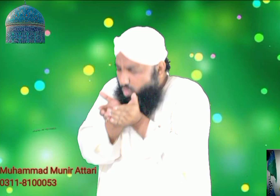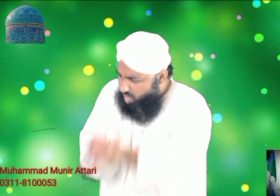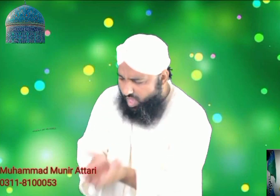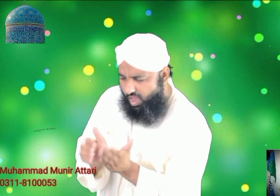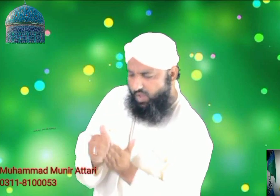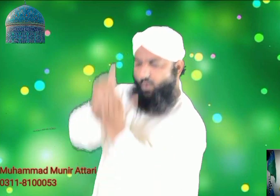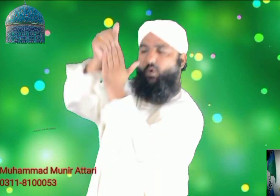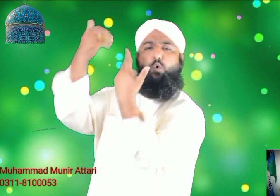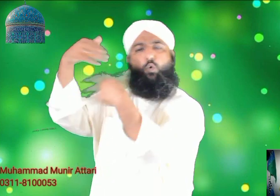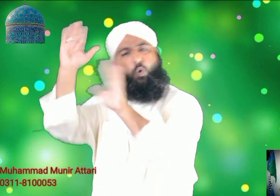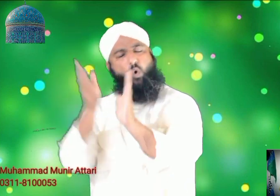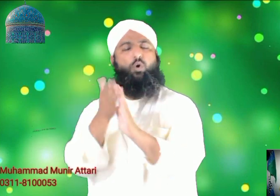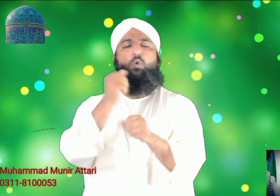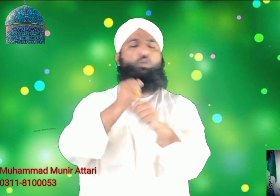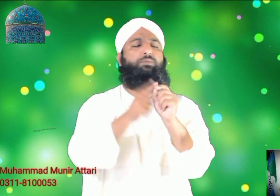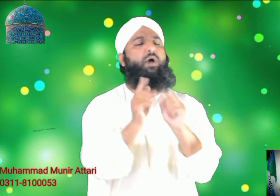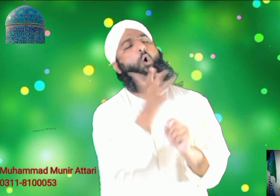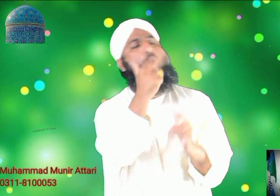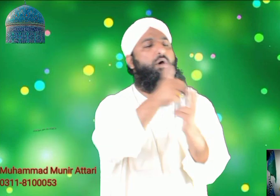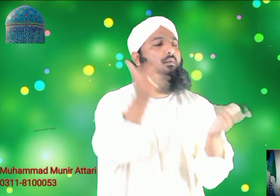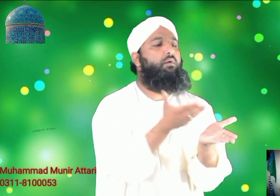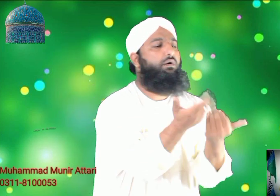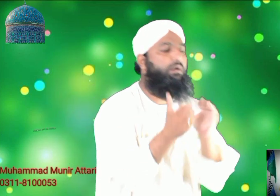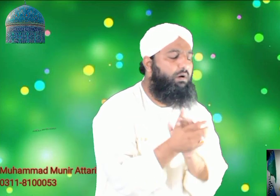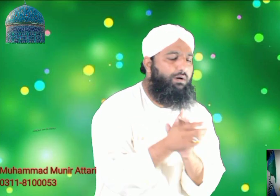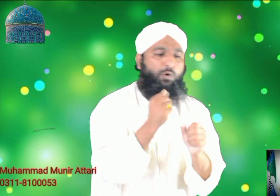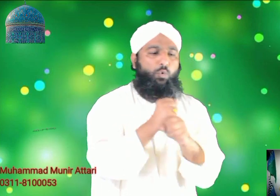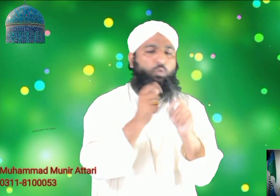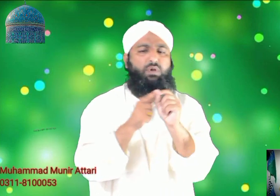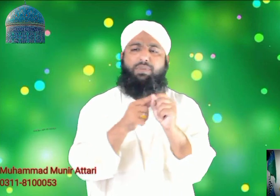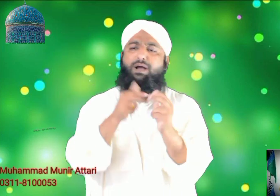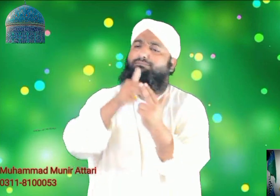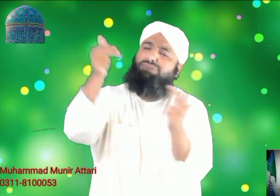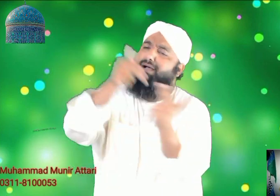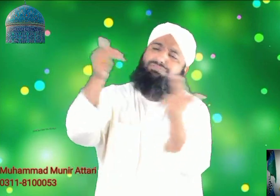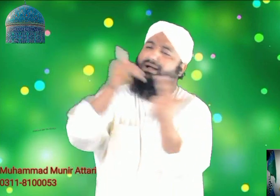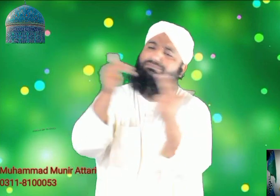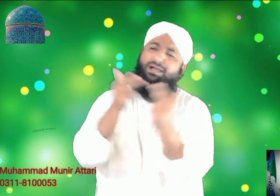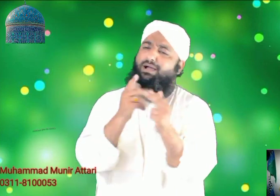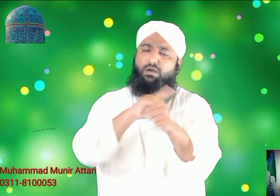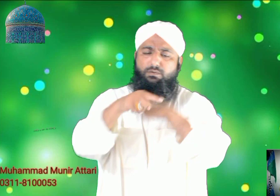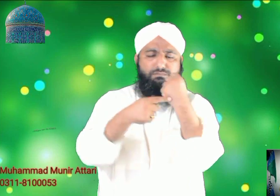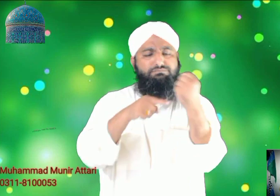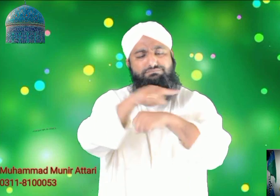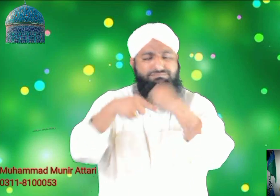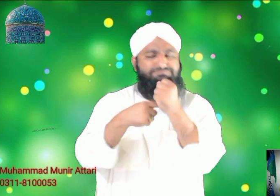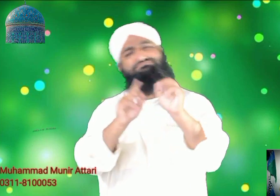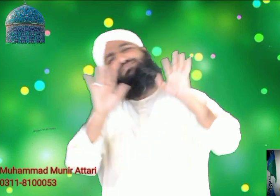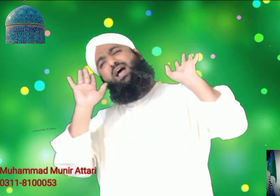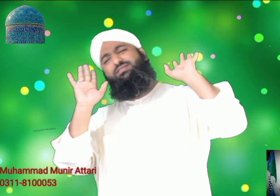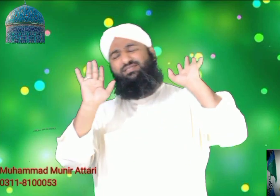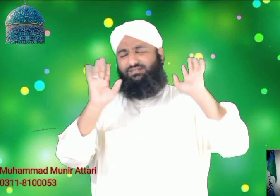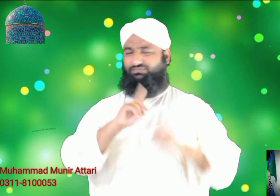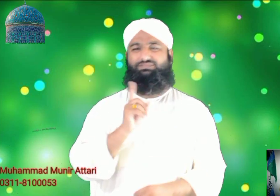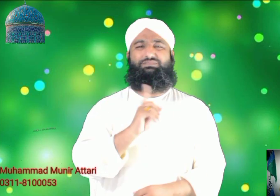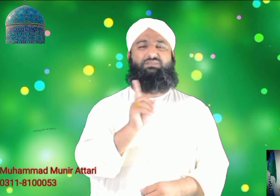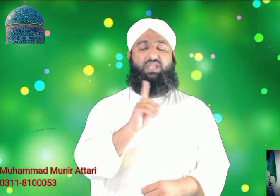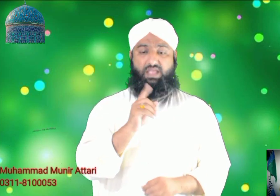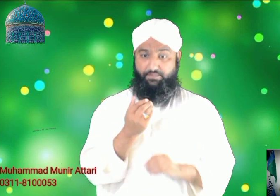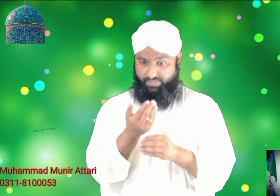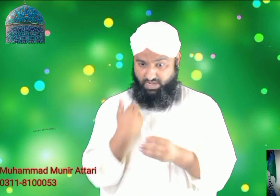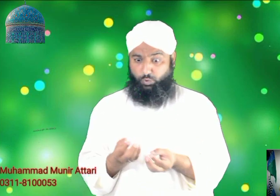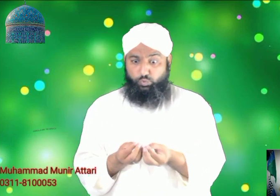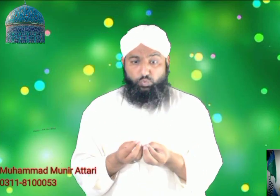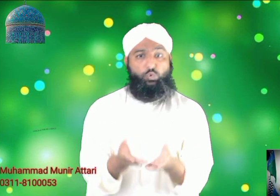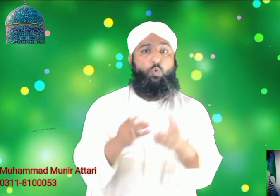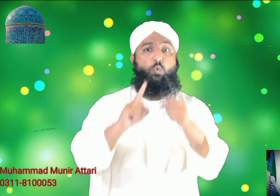کیا جانتے ہو غوث پاک کے بارے میں؟ ہم نے تو بچپن سے غوث پاک کی کرامت ہی سنی ہے. آج میں کرامت پر, حالانکہ میں نے سٹارٹ میں آپ کو قرآن و حدیث سے ثابت کر